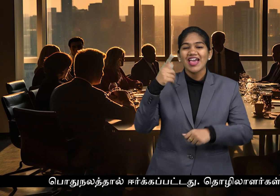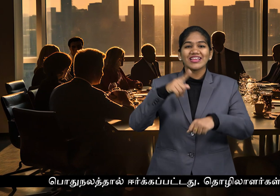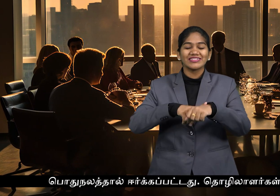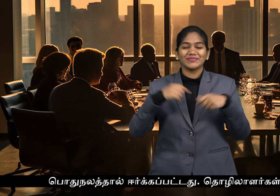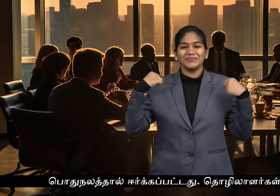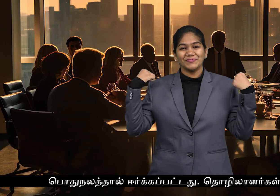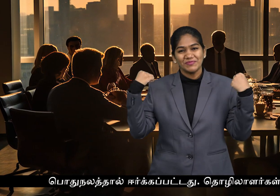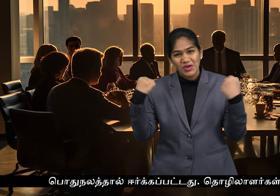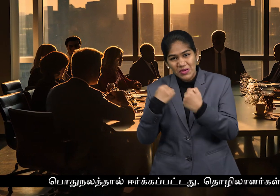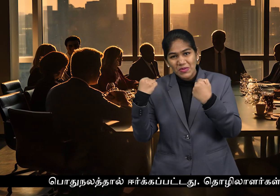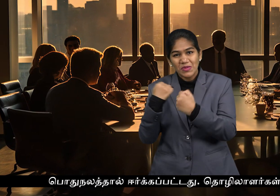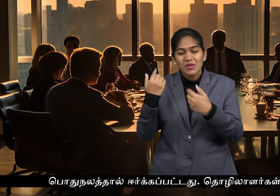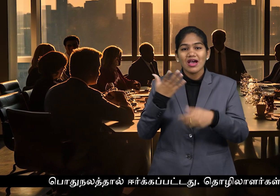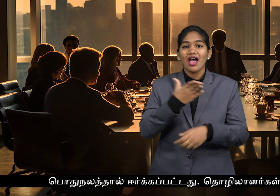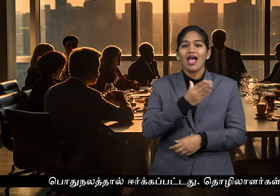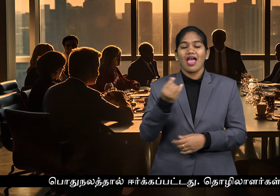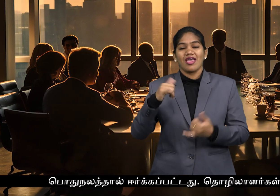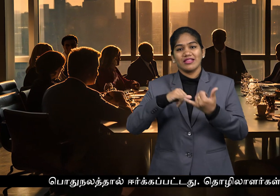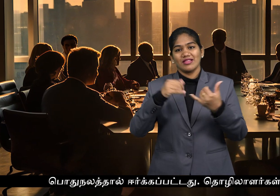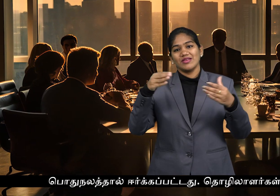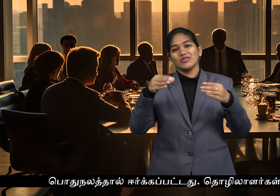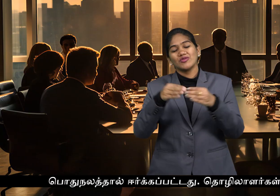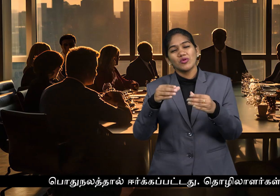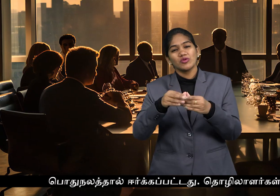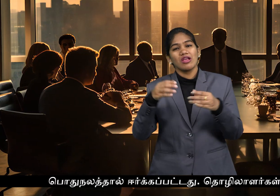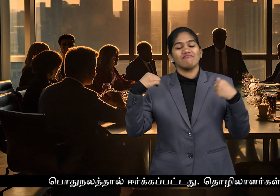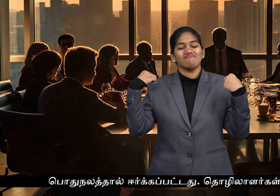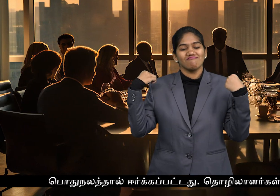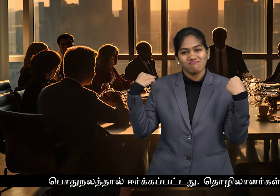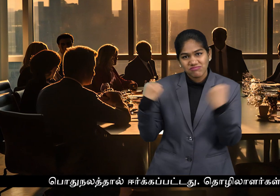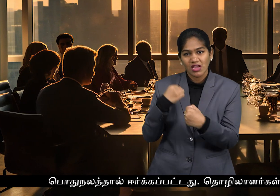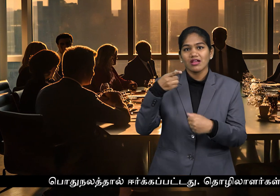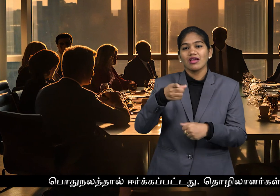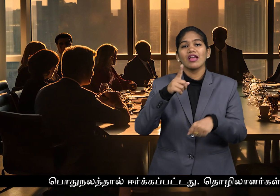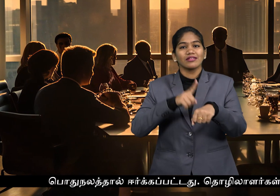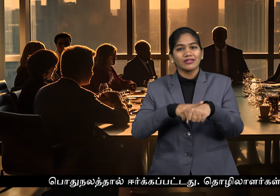ஈர்க்கப்பட்டது. தொழிலாளர்கள் தங்கள் சக்தியை உணர்ந்து